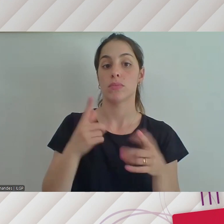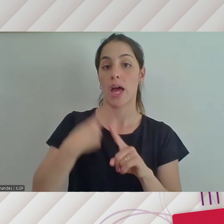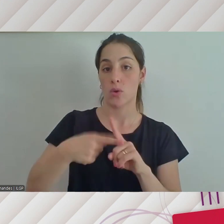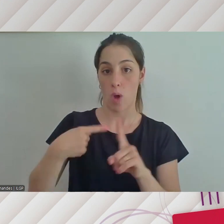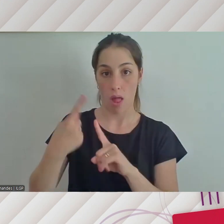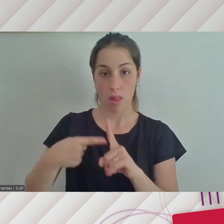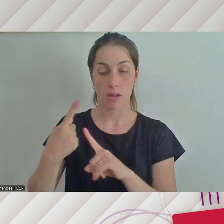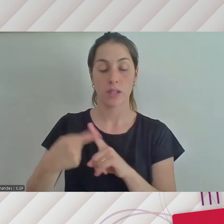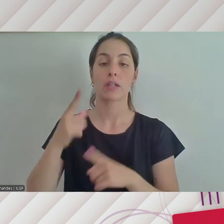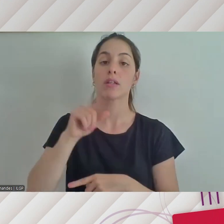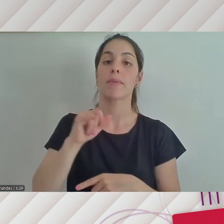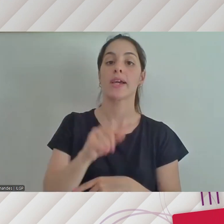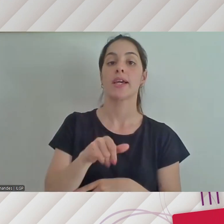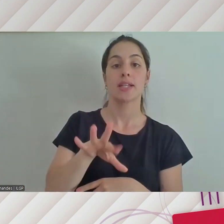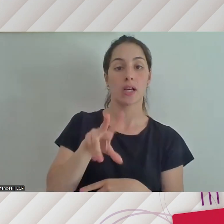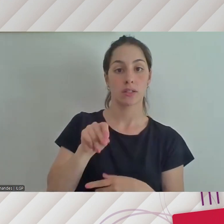atribuídas pelo INA.